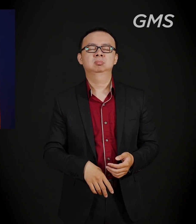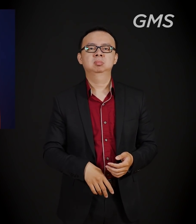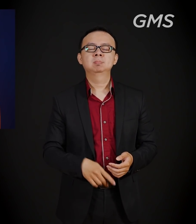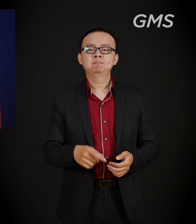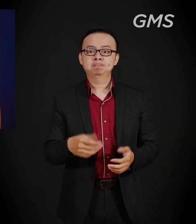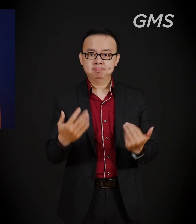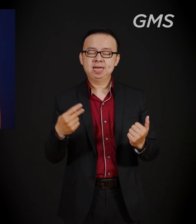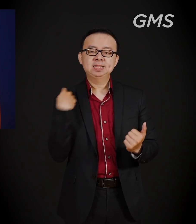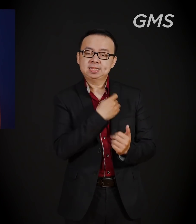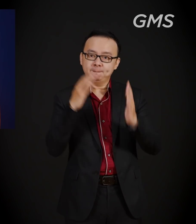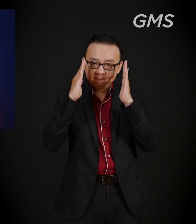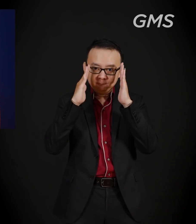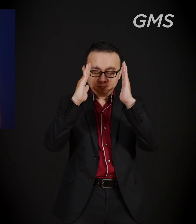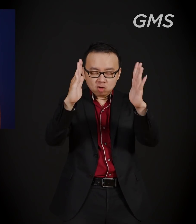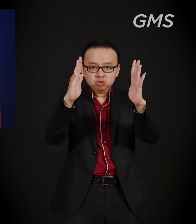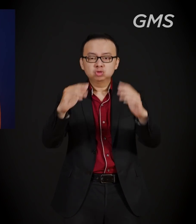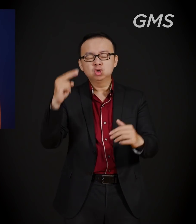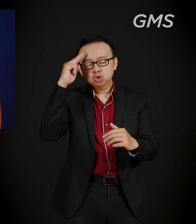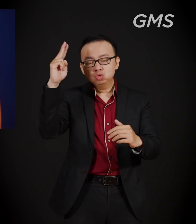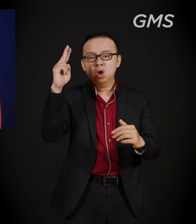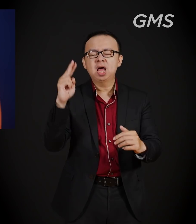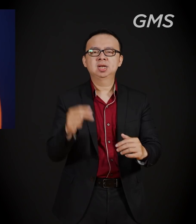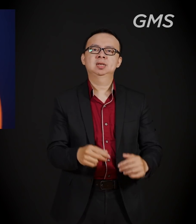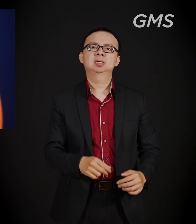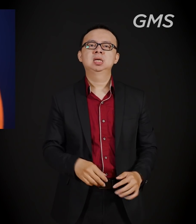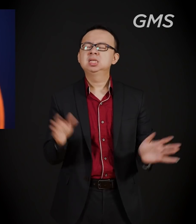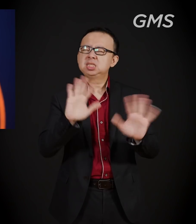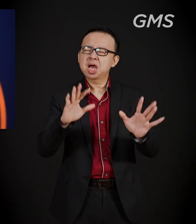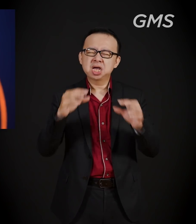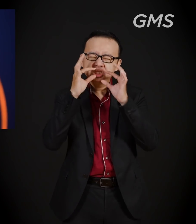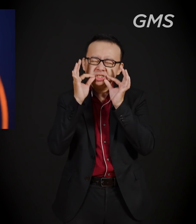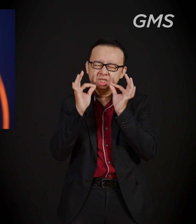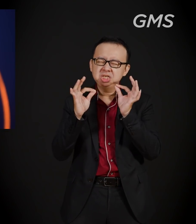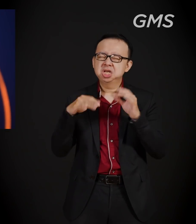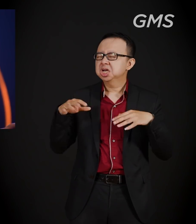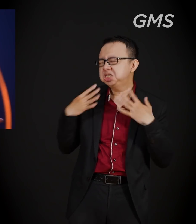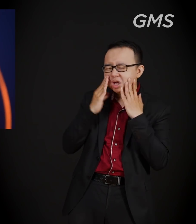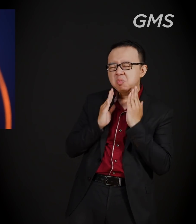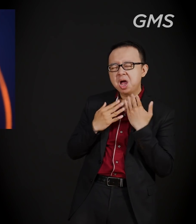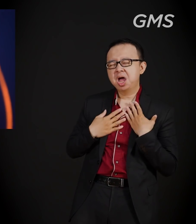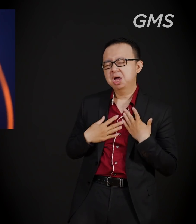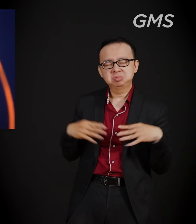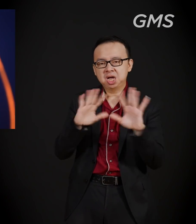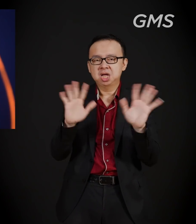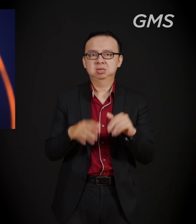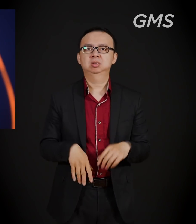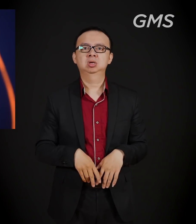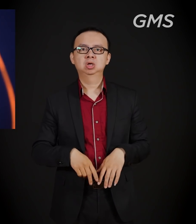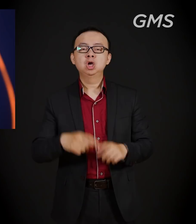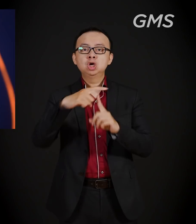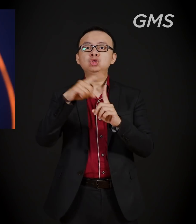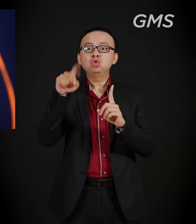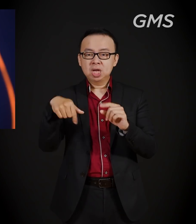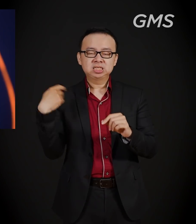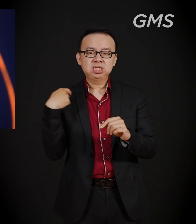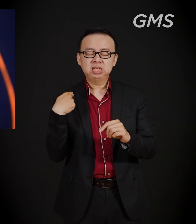God is God. Kenapa kau harus kecewa? Kan tugas kita bukan menghitung hasil. Tugas